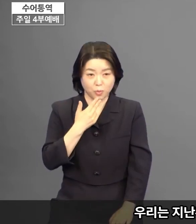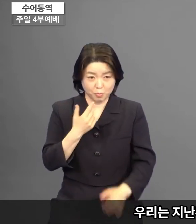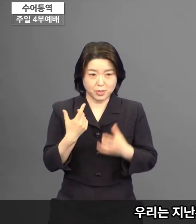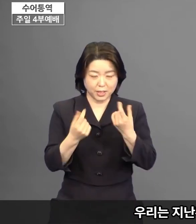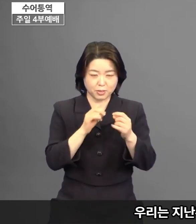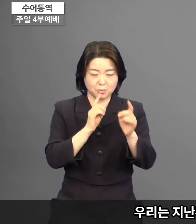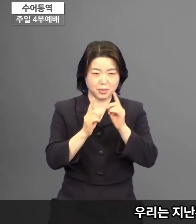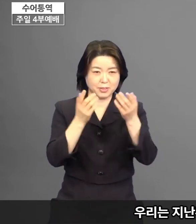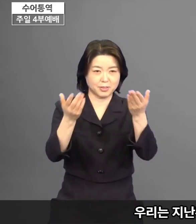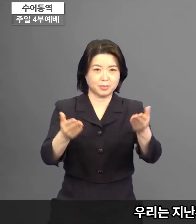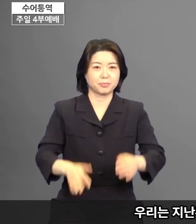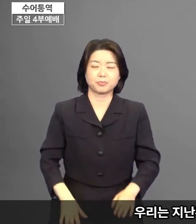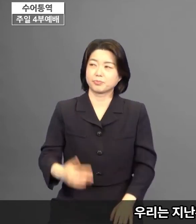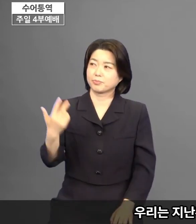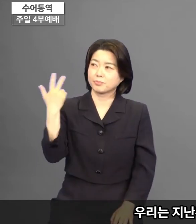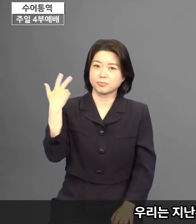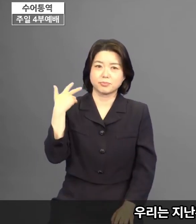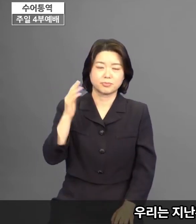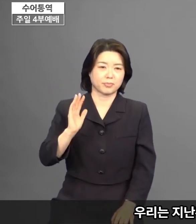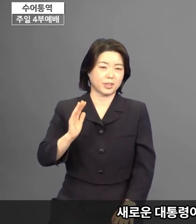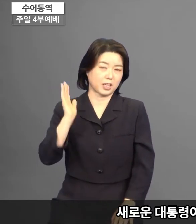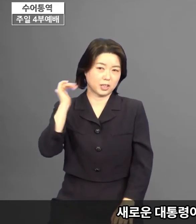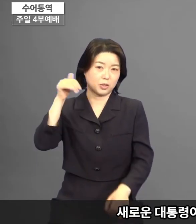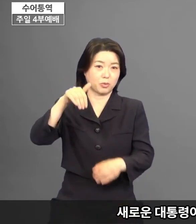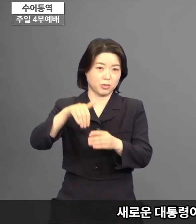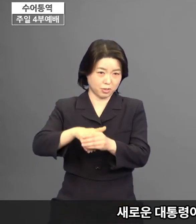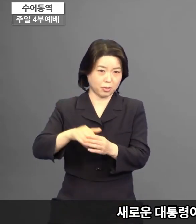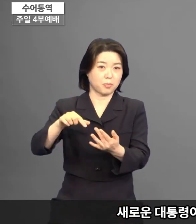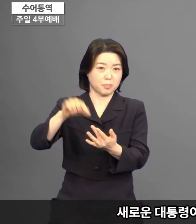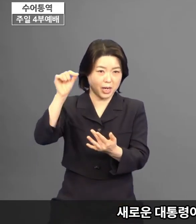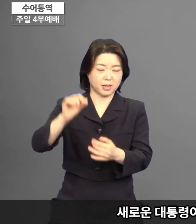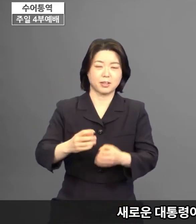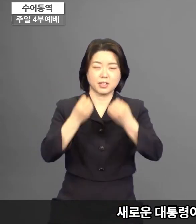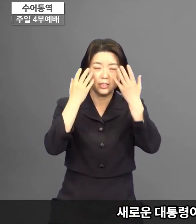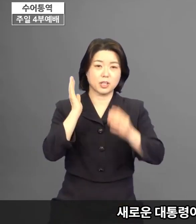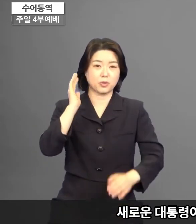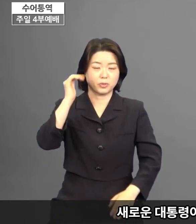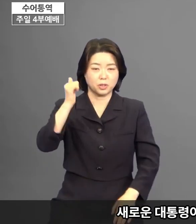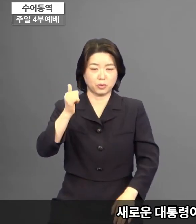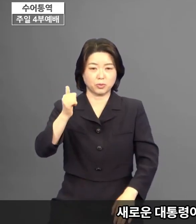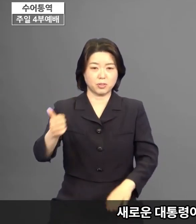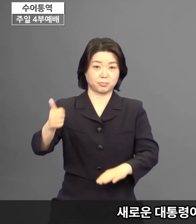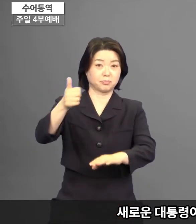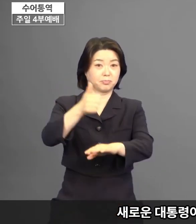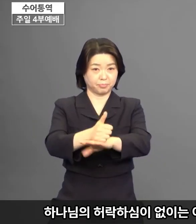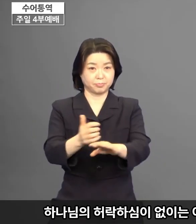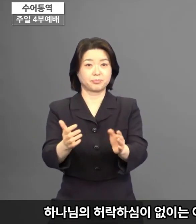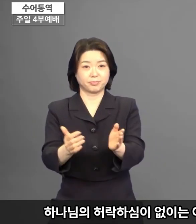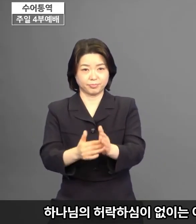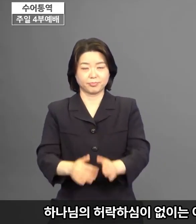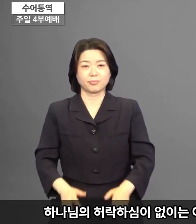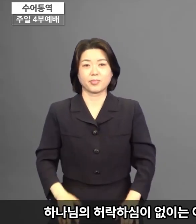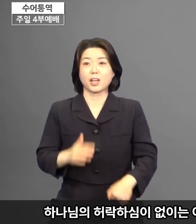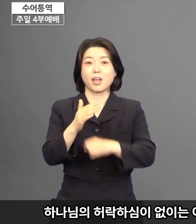우리는 지난주에 대선을 치렀고 이제 새로운 대통령이 세워지게 되었습니다.